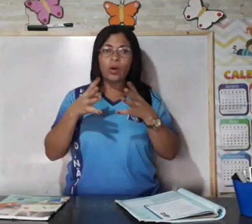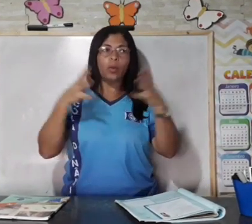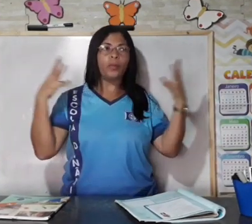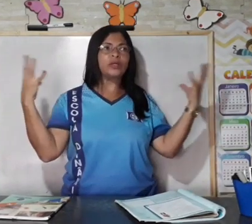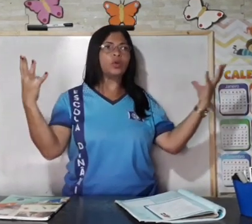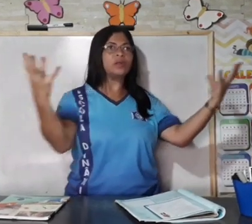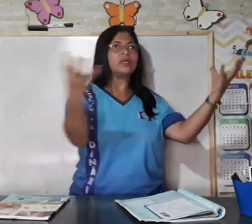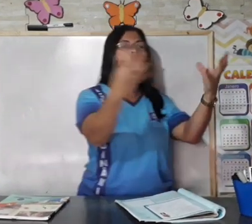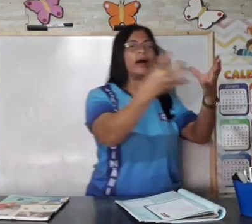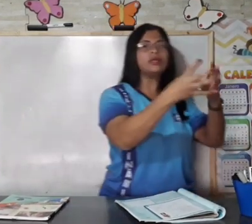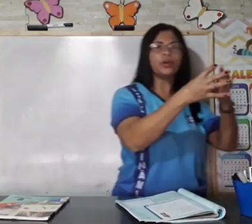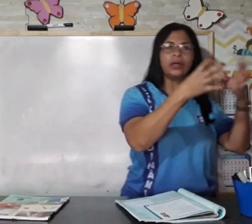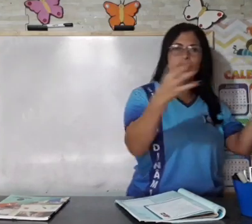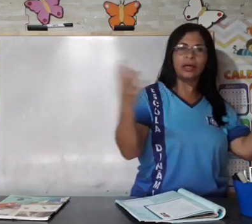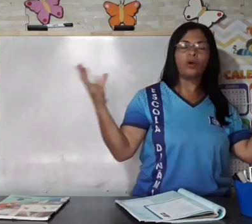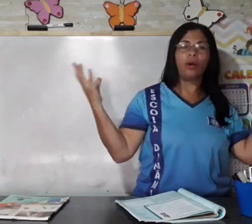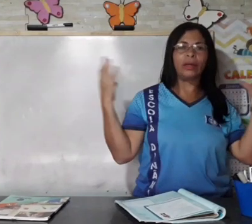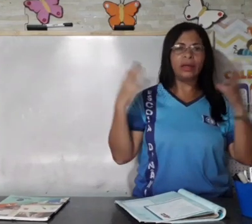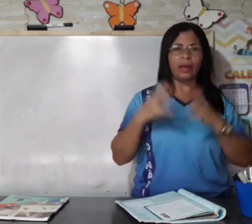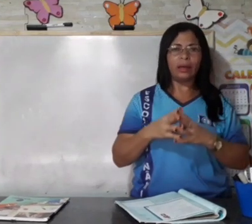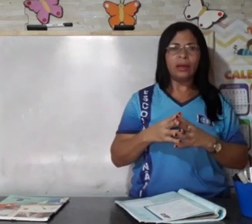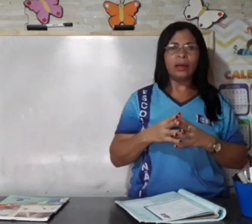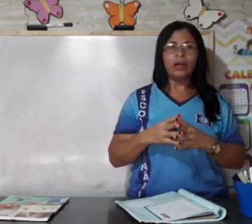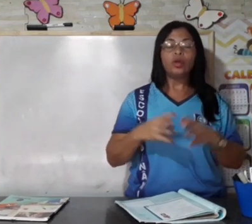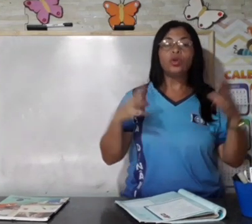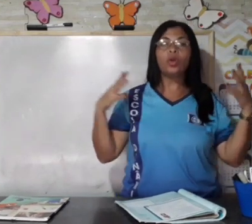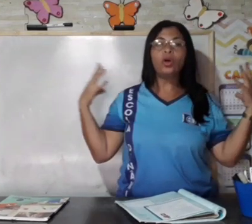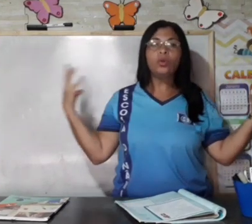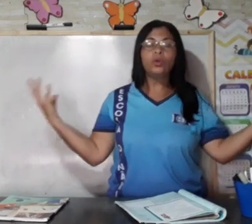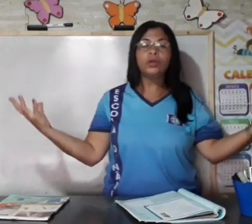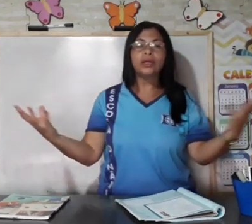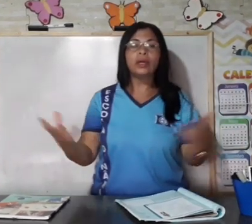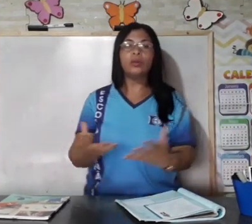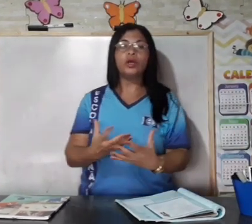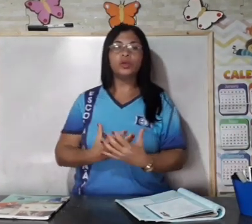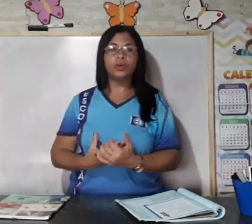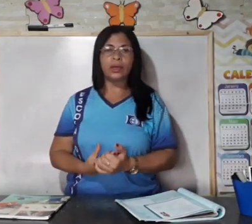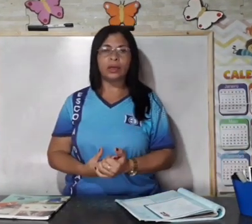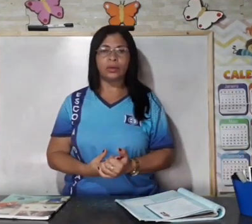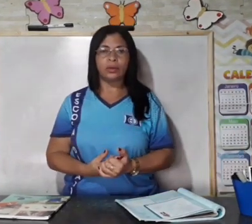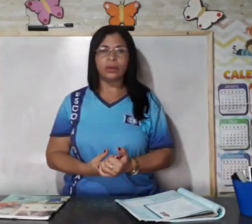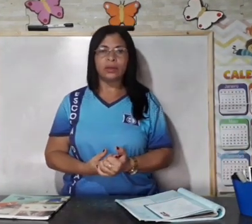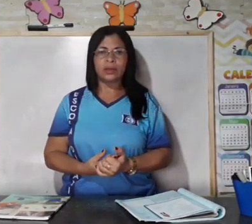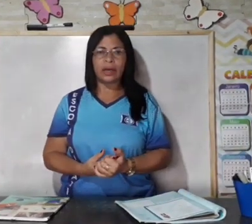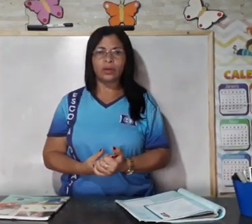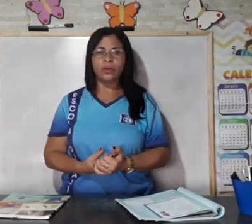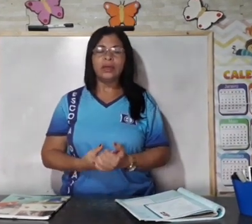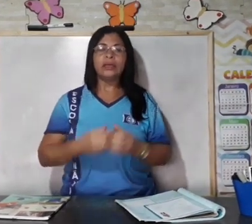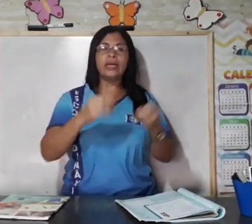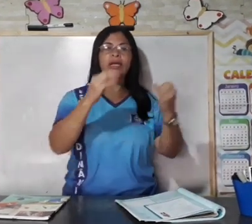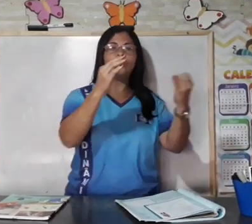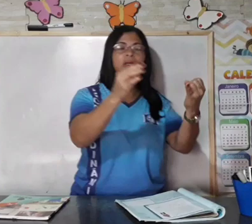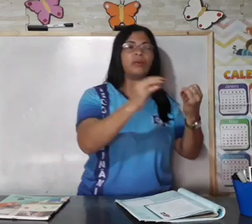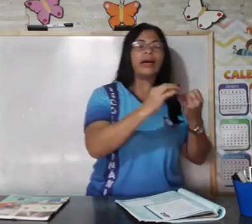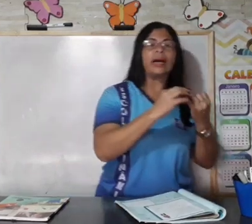como pessoas iguais, porque ninguém é igual a ninguém, todo mundo ia ter o mesmo direito, certo? Direito de ter uma casa